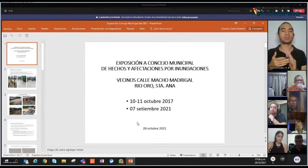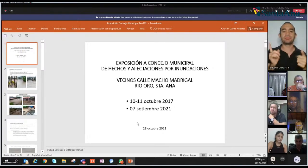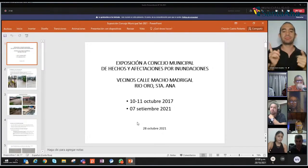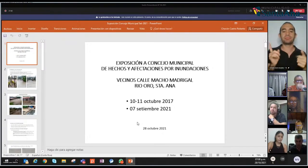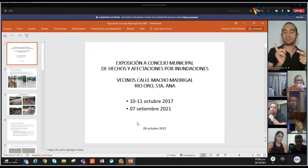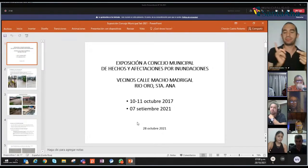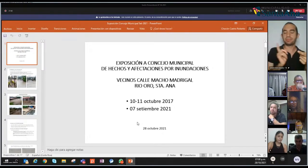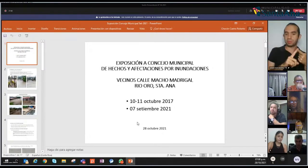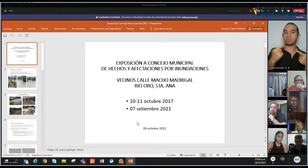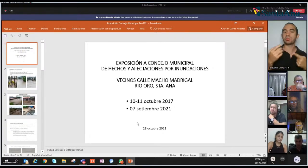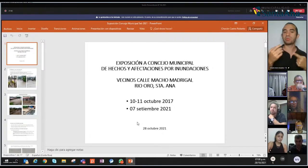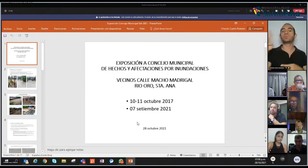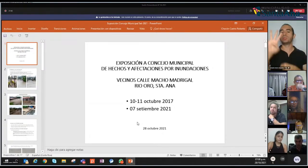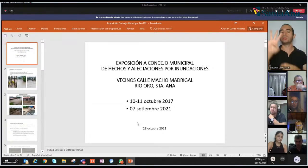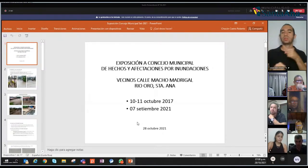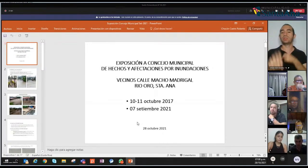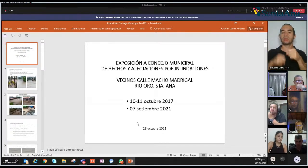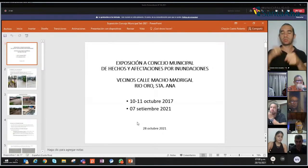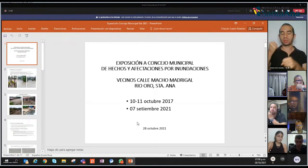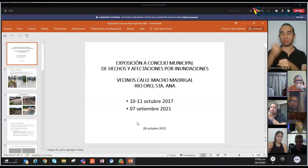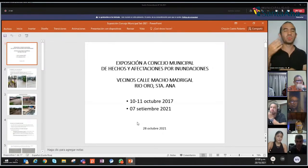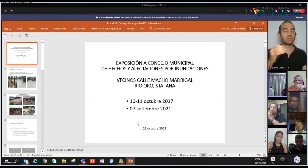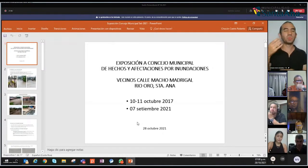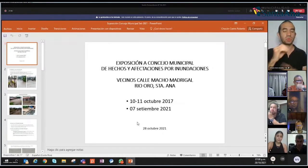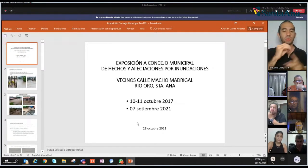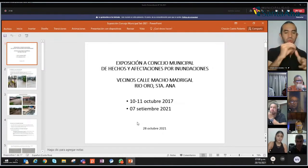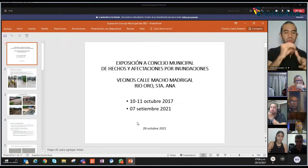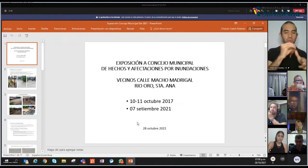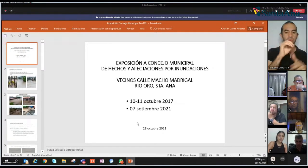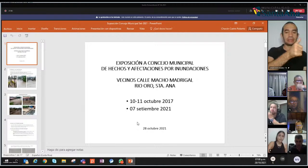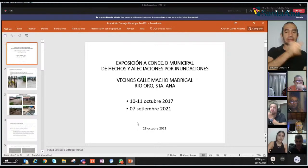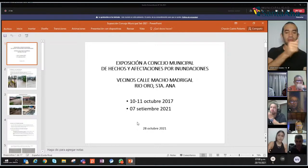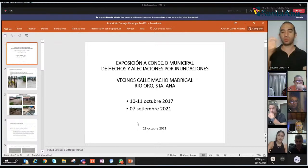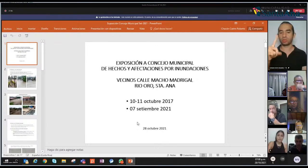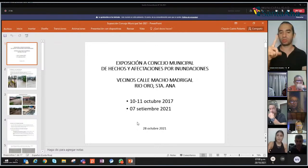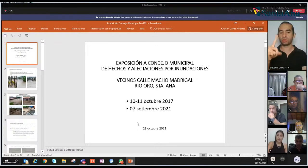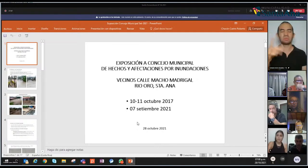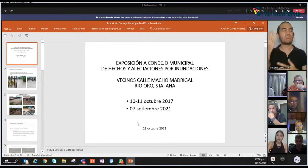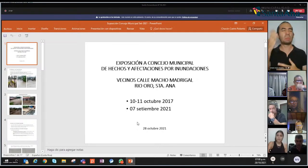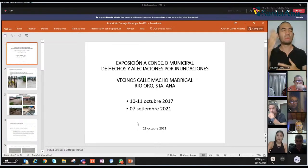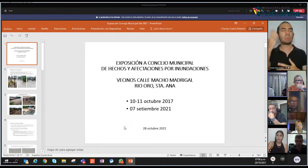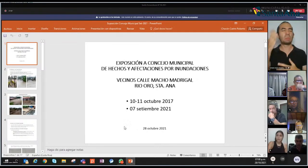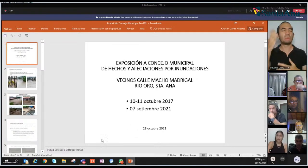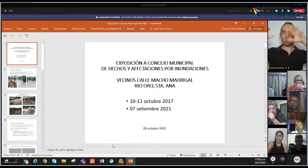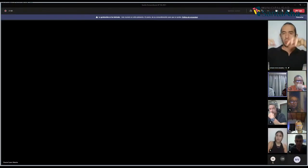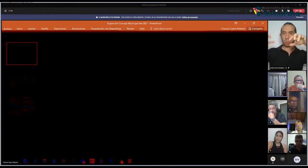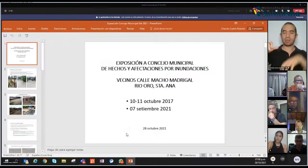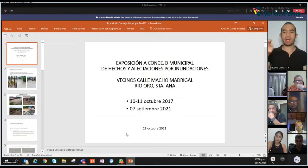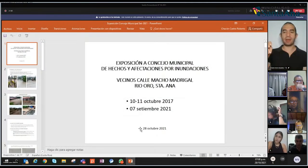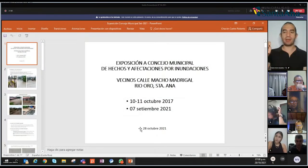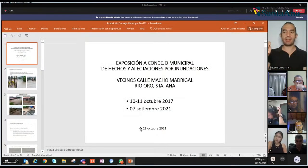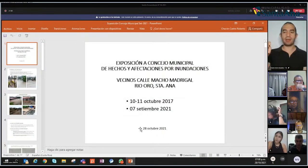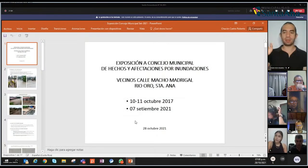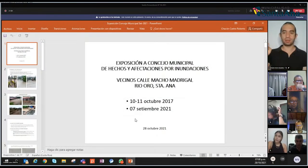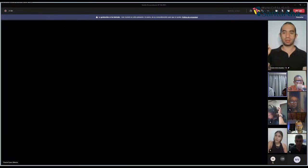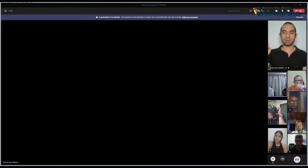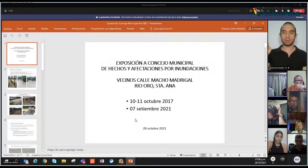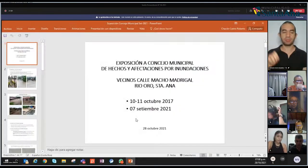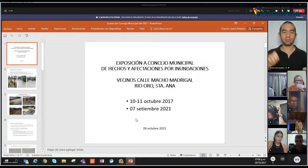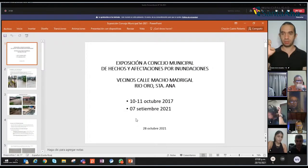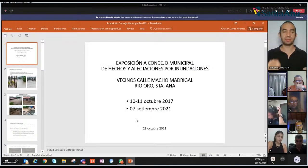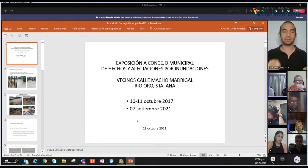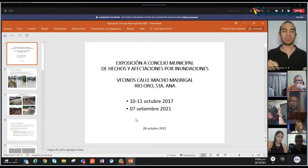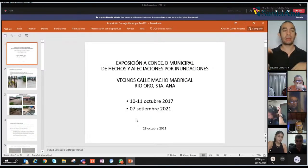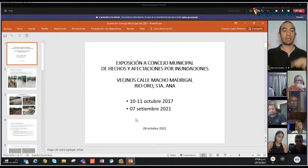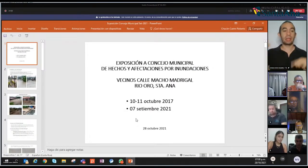años el 10 y 11 de octubre claramente por los efectos de la tormenta nate que en esta localidad muestra tuvimos gran afectación y el otro fue